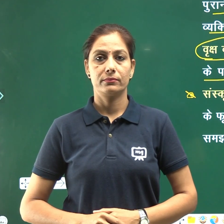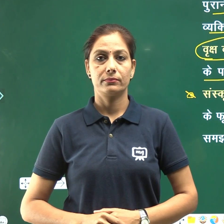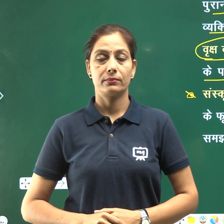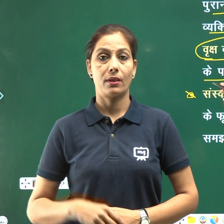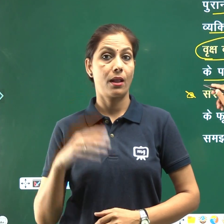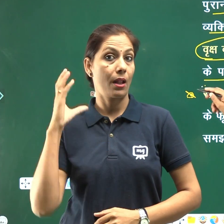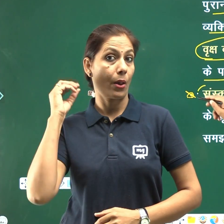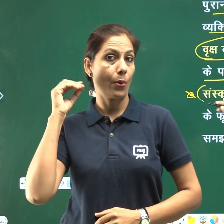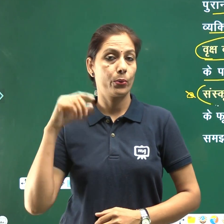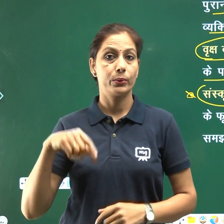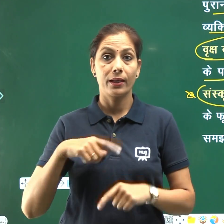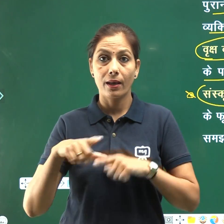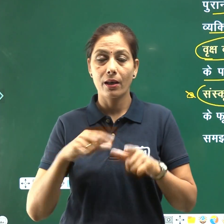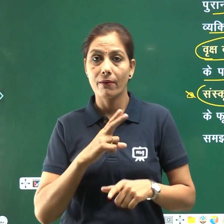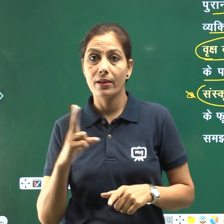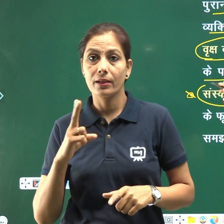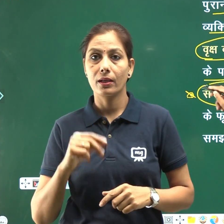साहित्य में